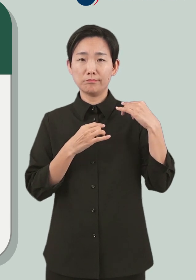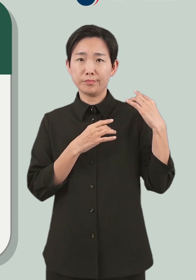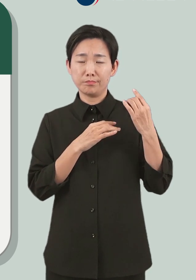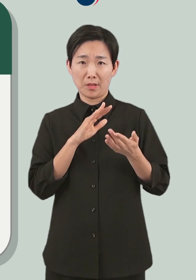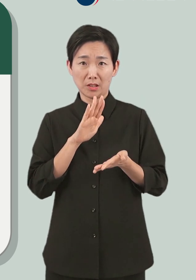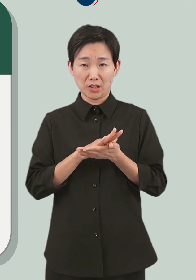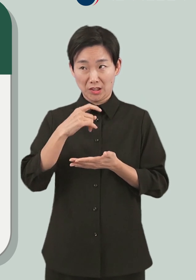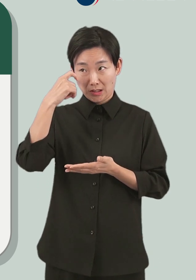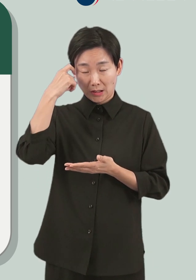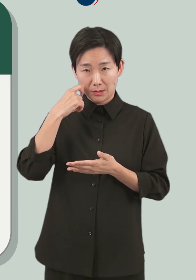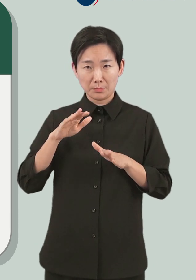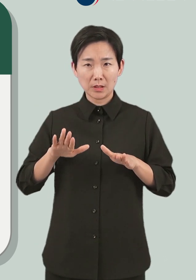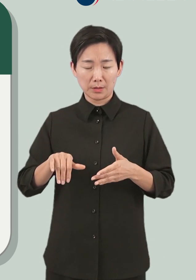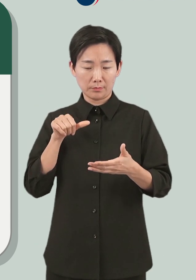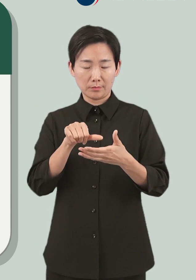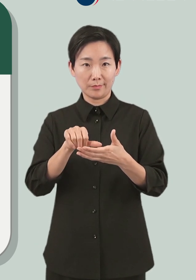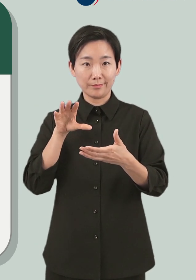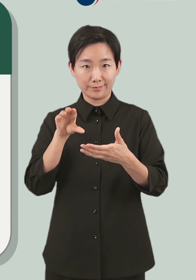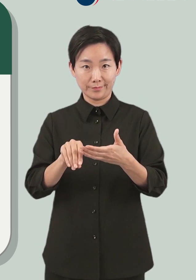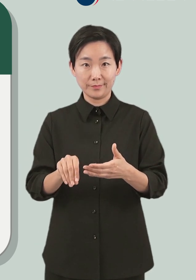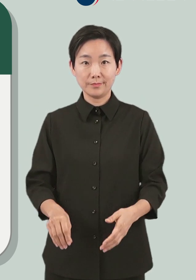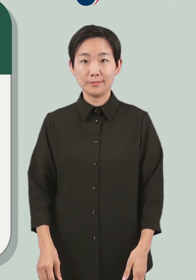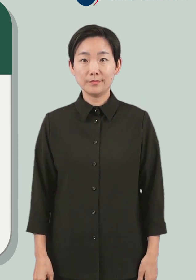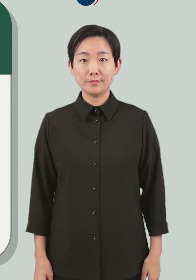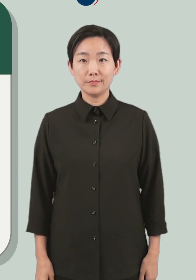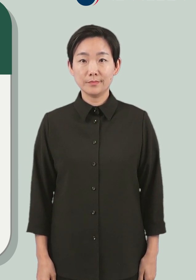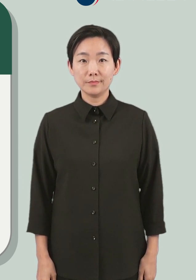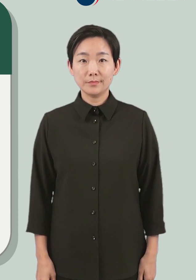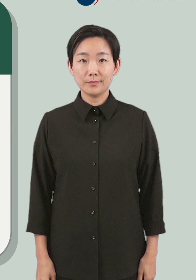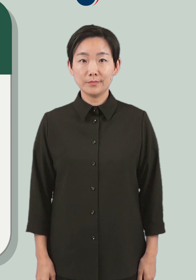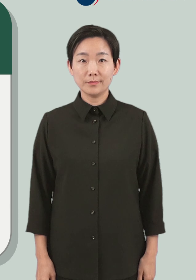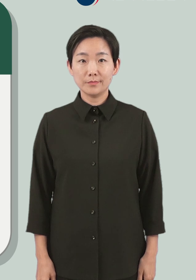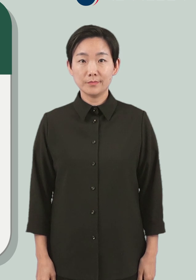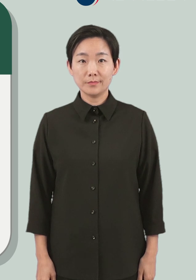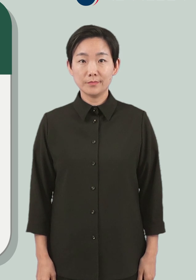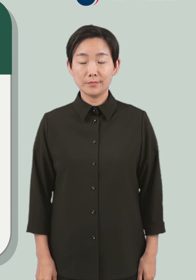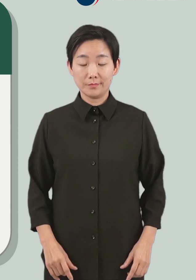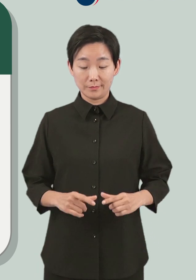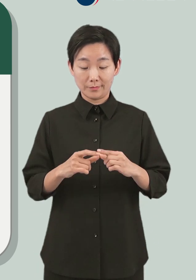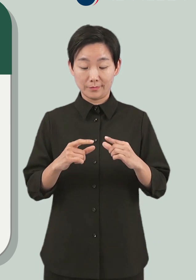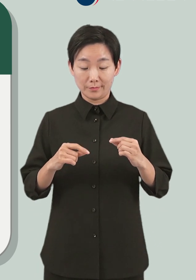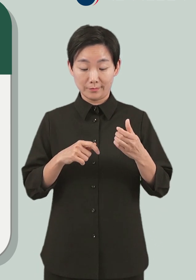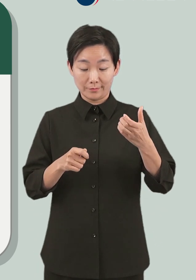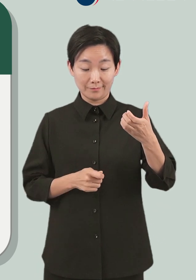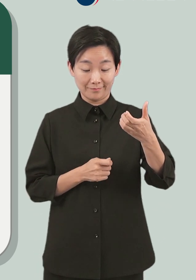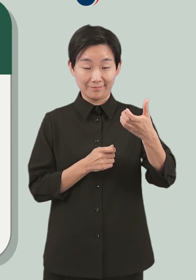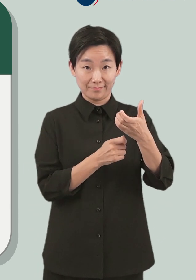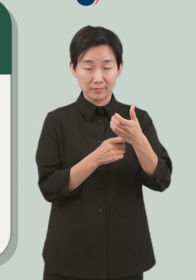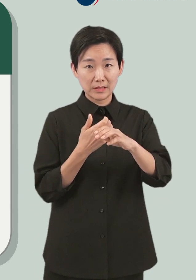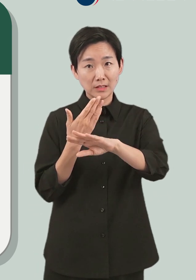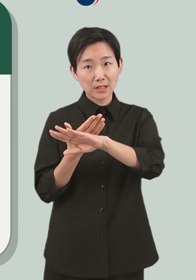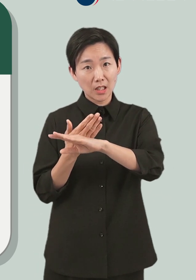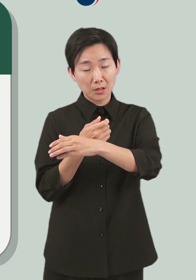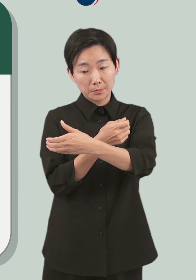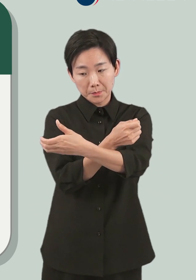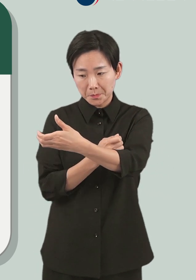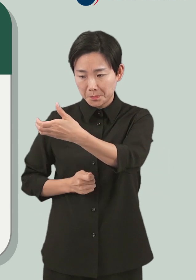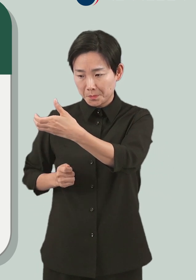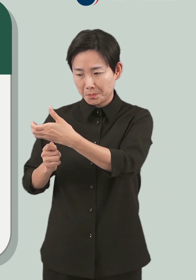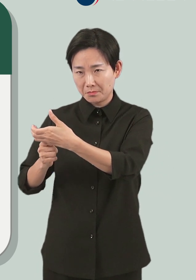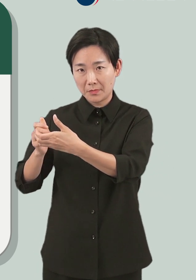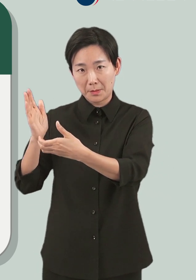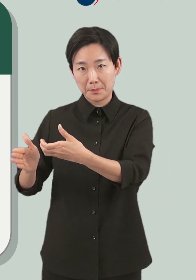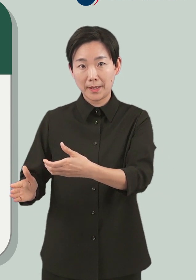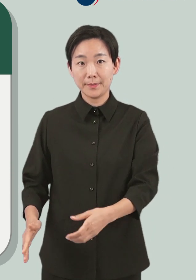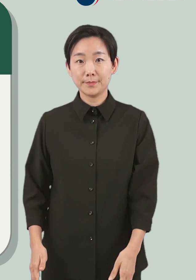합니다. 제품이 너무 뜨겁다고 느끼는 경우 즉시 사용을 중단합니다. 패드가 부착된 연결선을 본